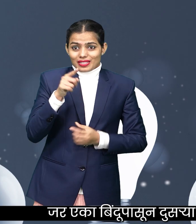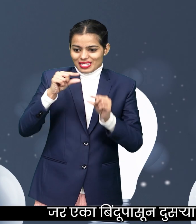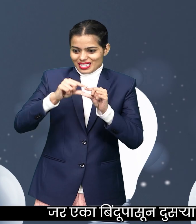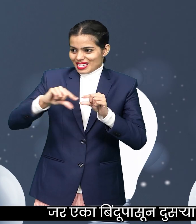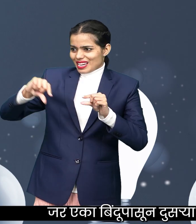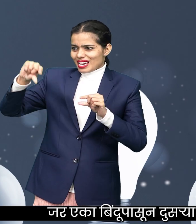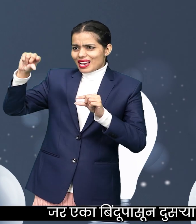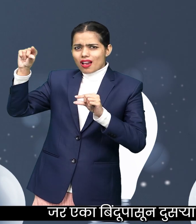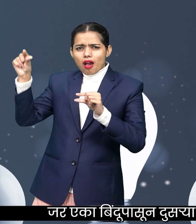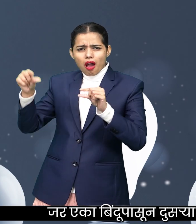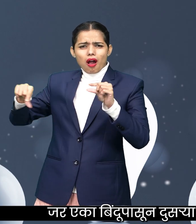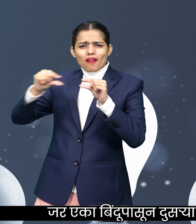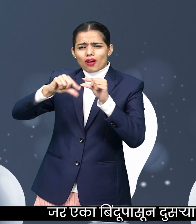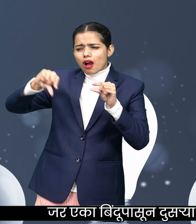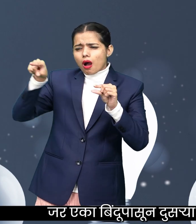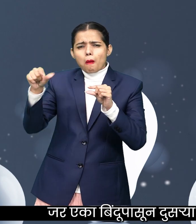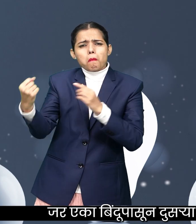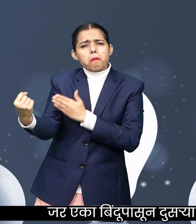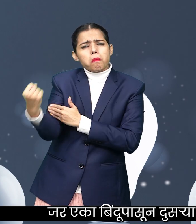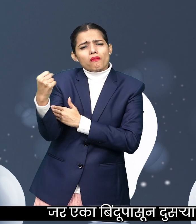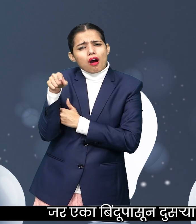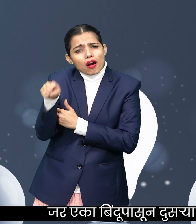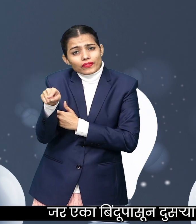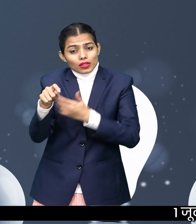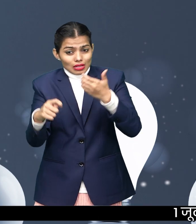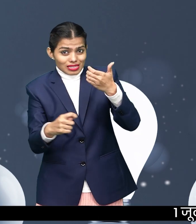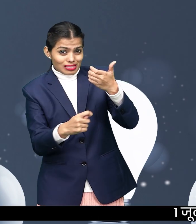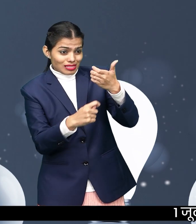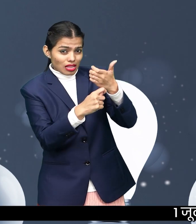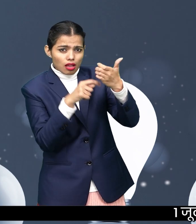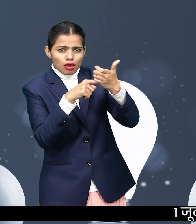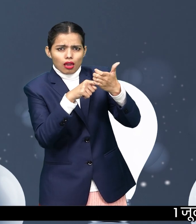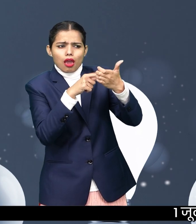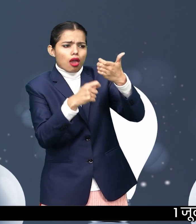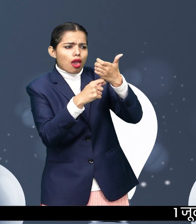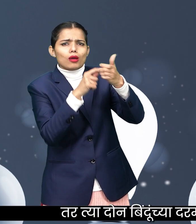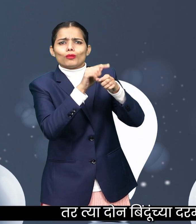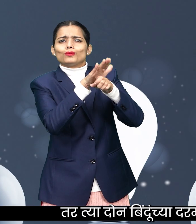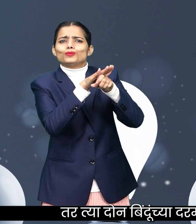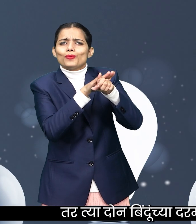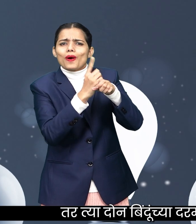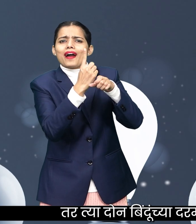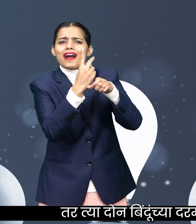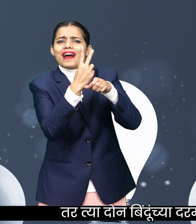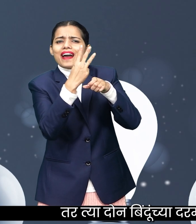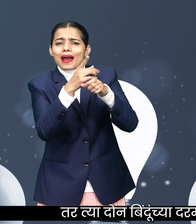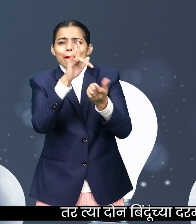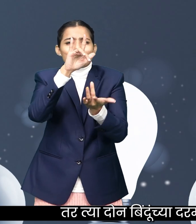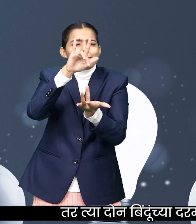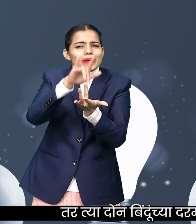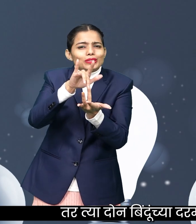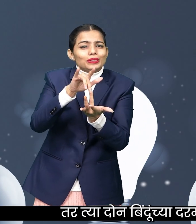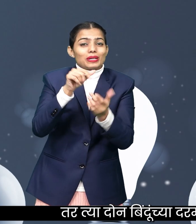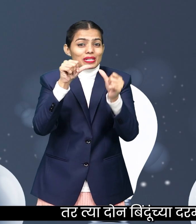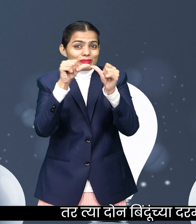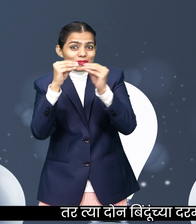जर एका बिंदूपासून दुसऱ्या बिंदूपर्यंत 1 कुलांब आवेश हलवण्यासाठी 1 जूल कार्य केले गेले तर त्या दोन बिंदूंच्या दरम्यान 1